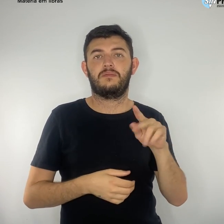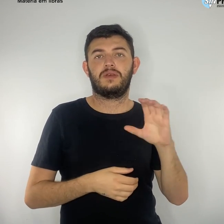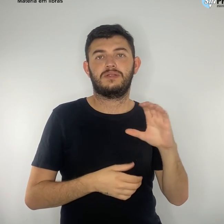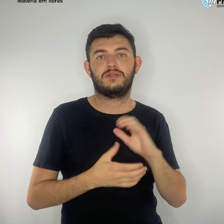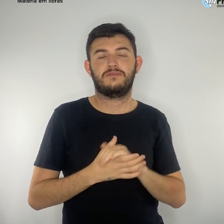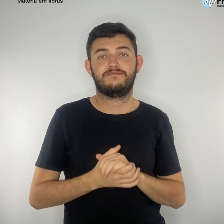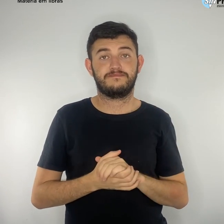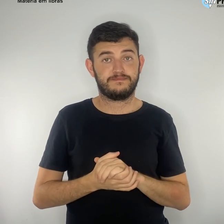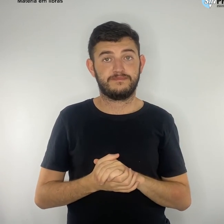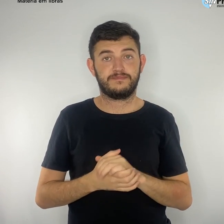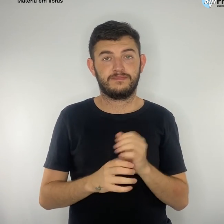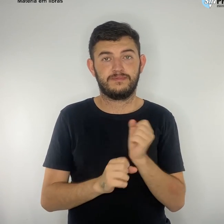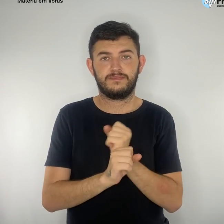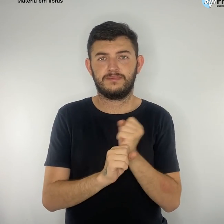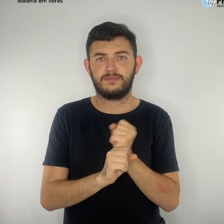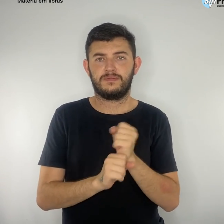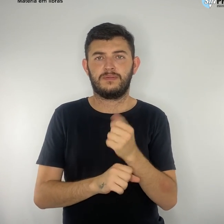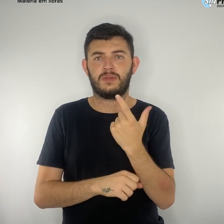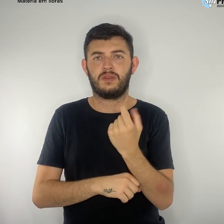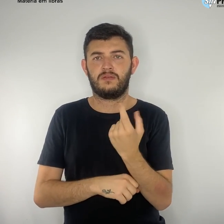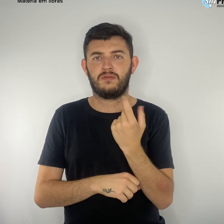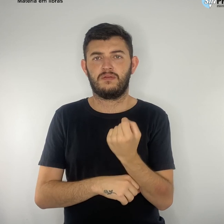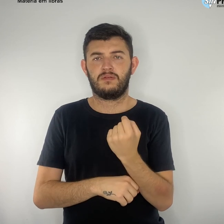Em 2020, o salário mínimo foi de R$